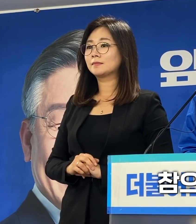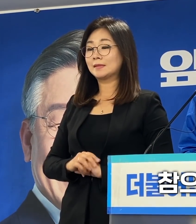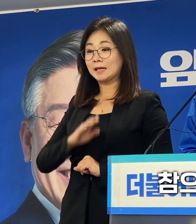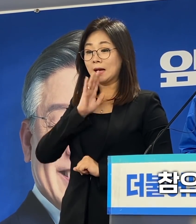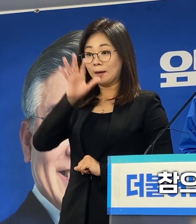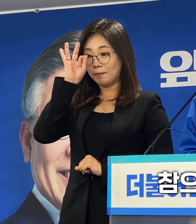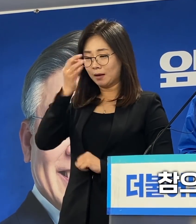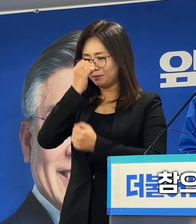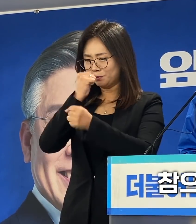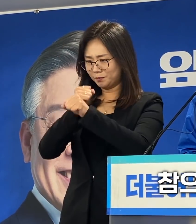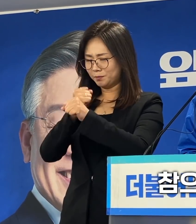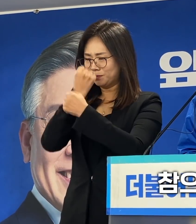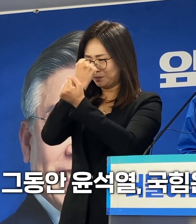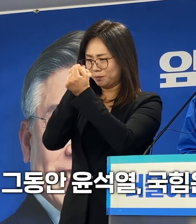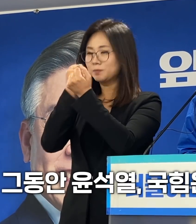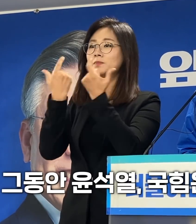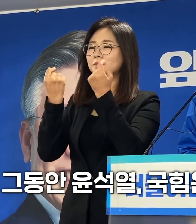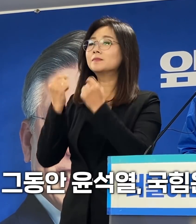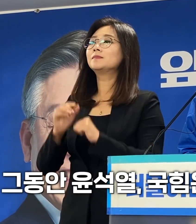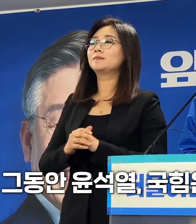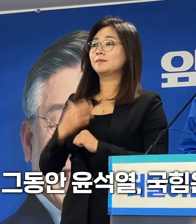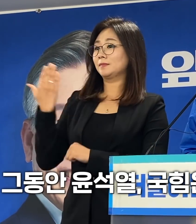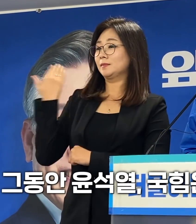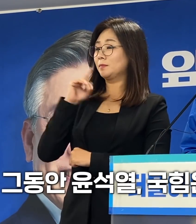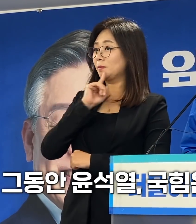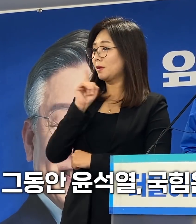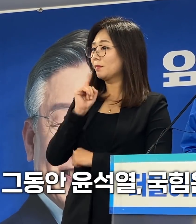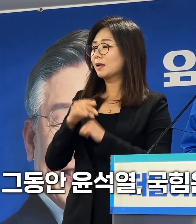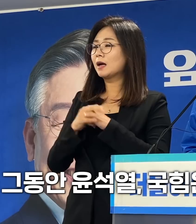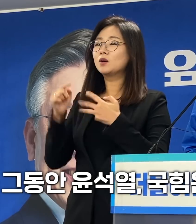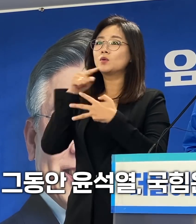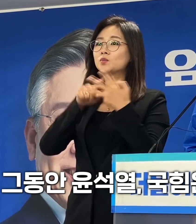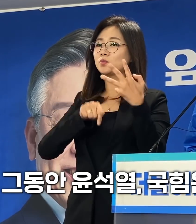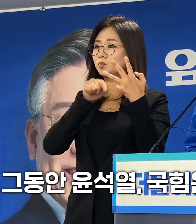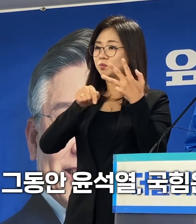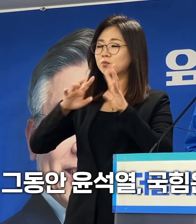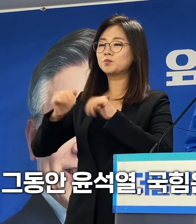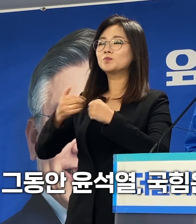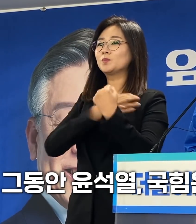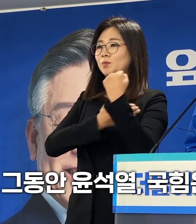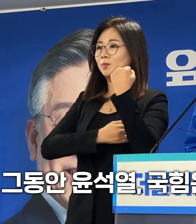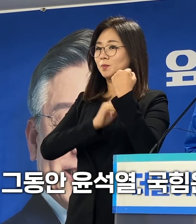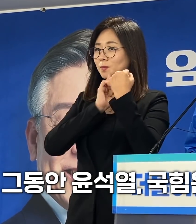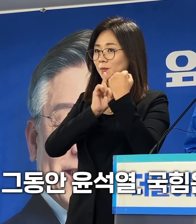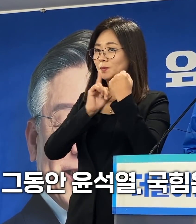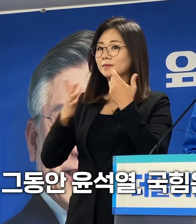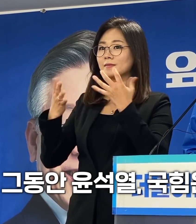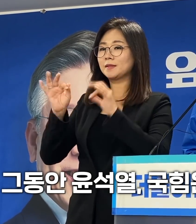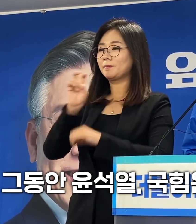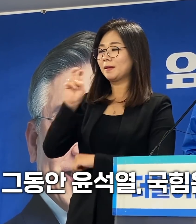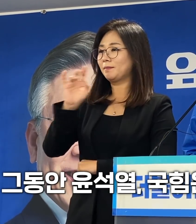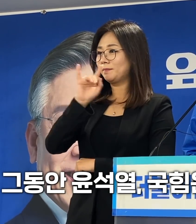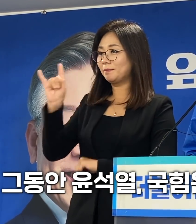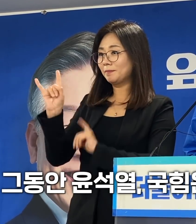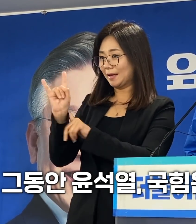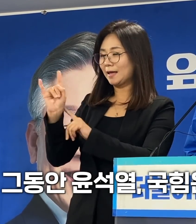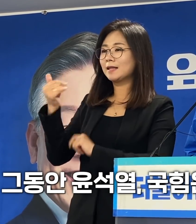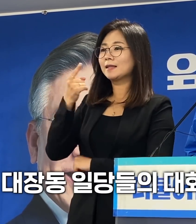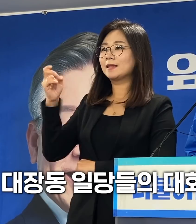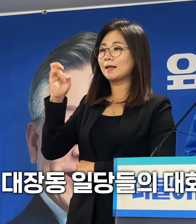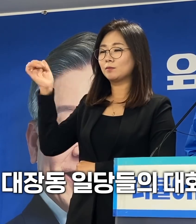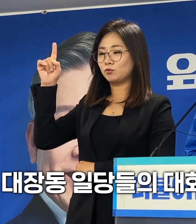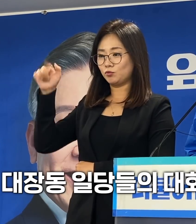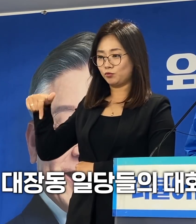참으로 뻔뻔합니다. 그동안 윤석열 후보와 국민의힘은 김만배 남욱을